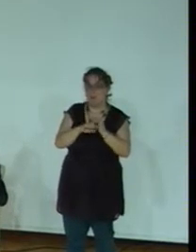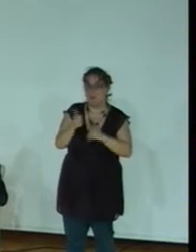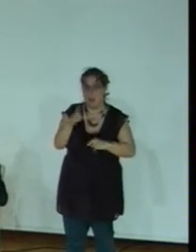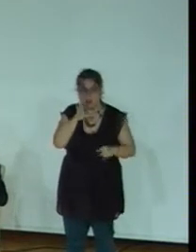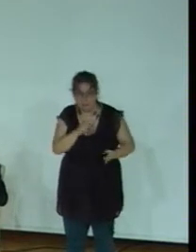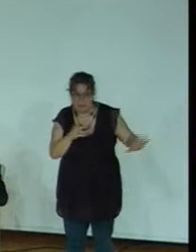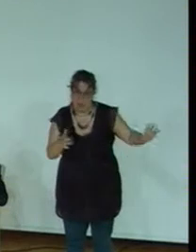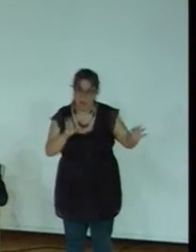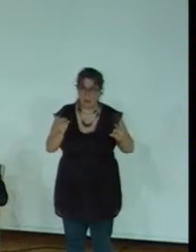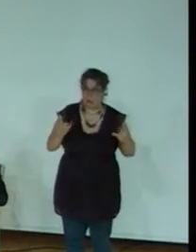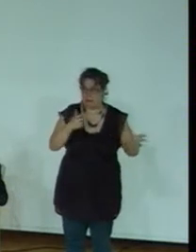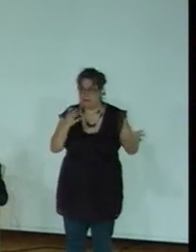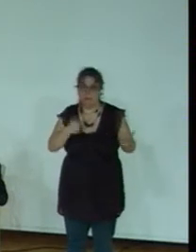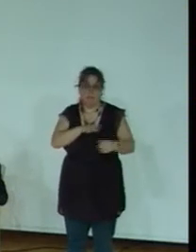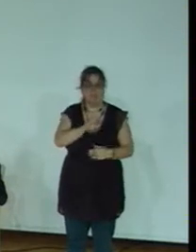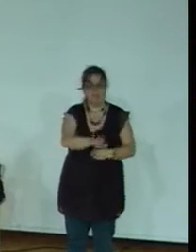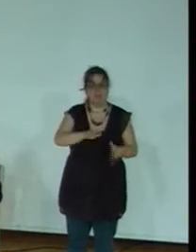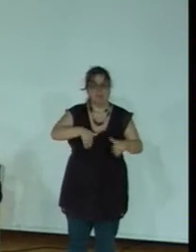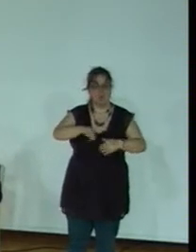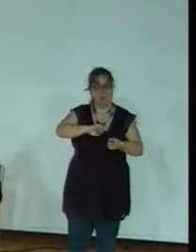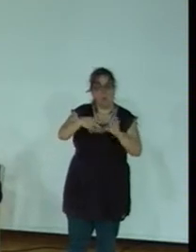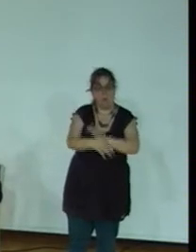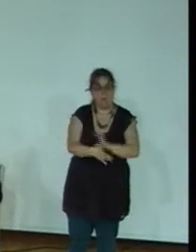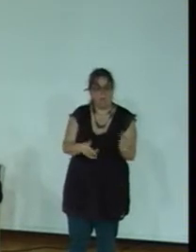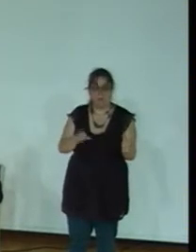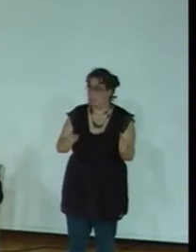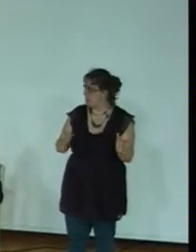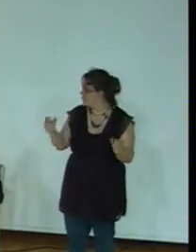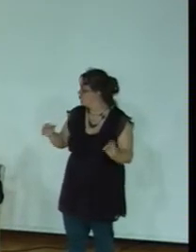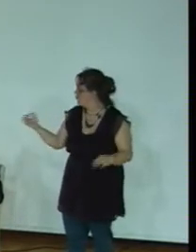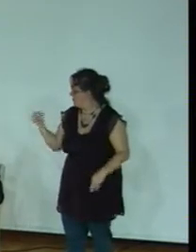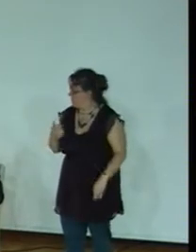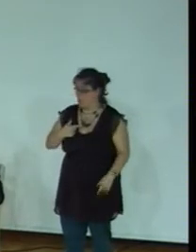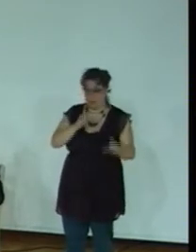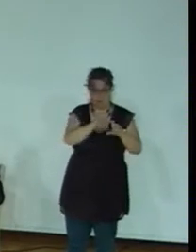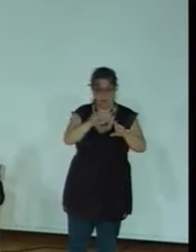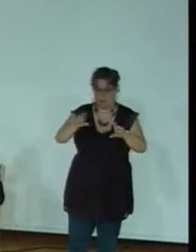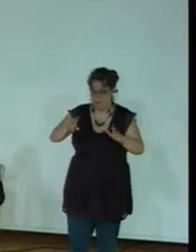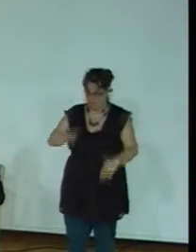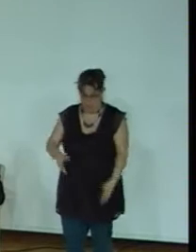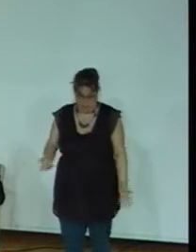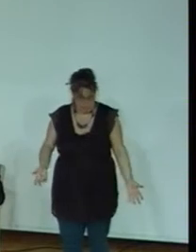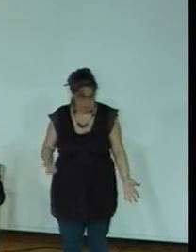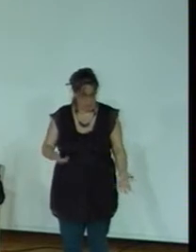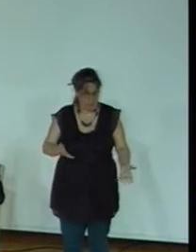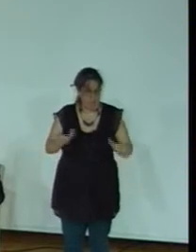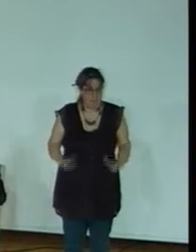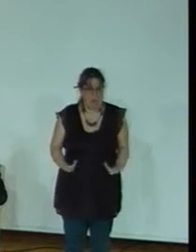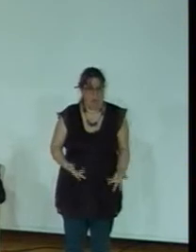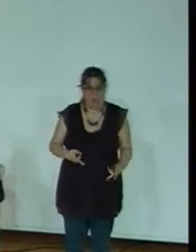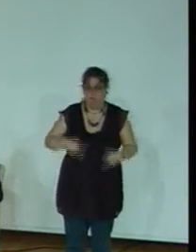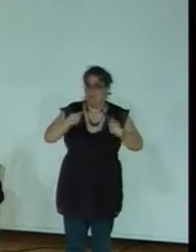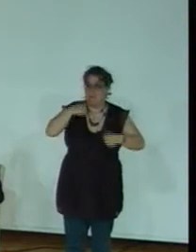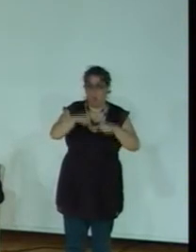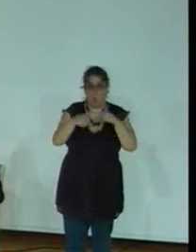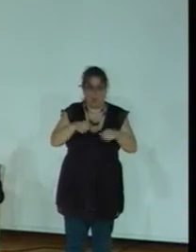c'était nécessaire notamment au fonctionnement du web et ce que vous rappeliez, c'est-à-dire le fait qu'on ait le maximum de nos vies qui soient aujourd'hui transférées sur du